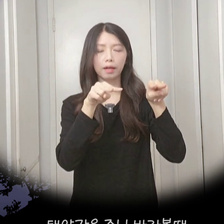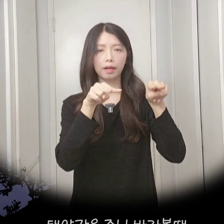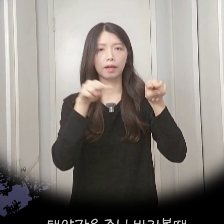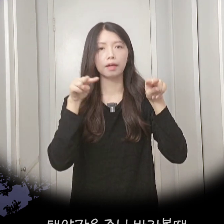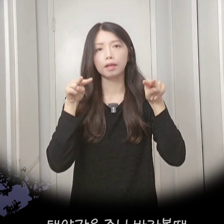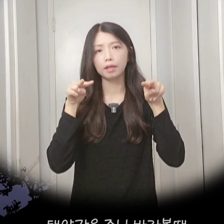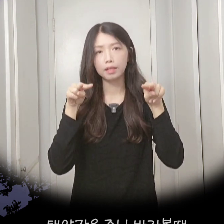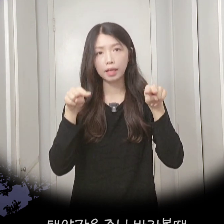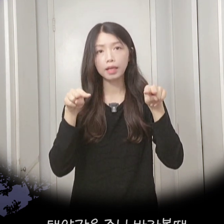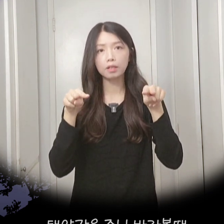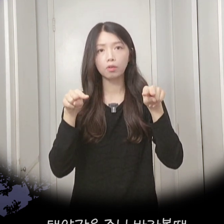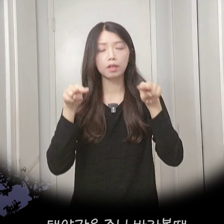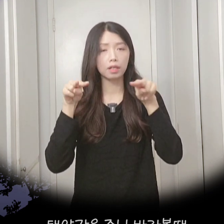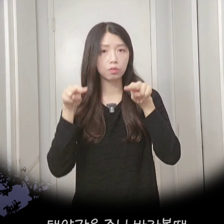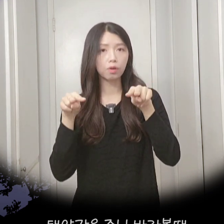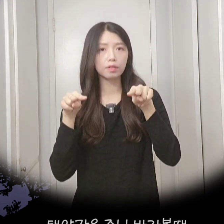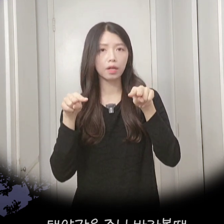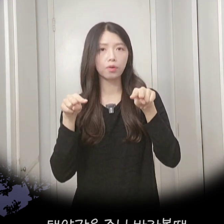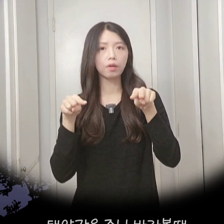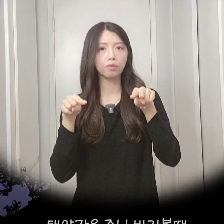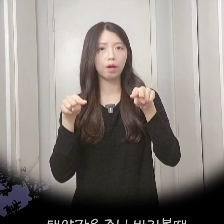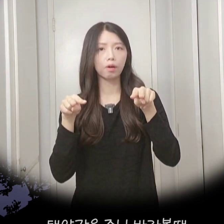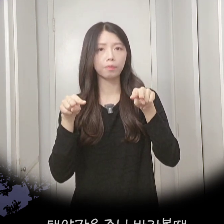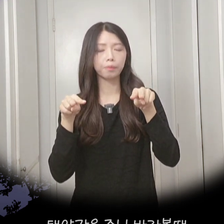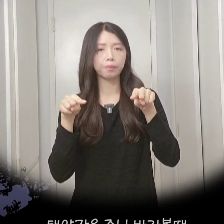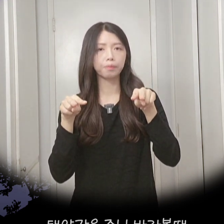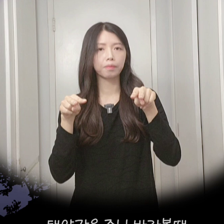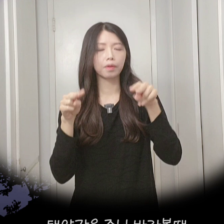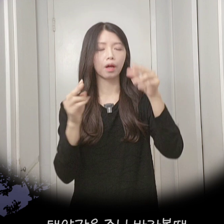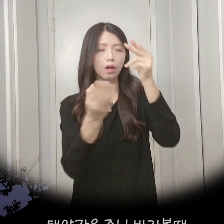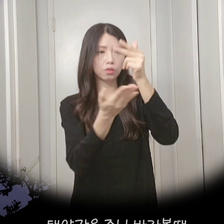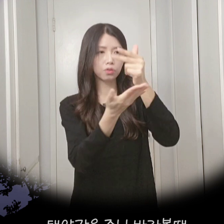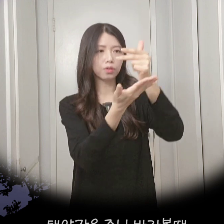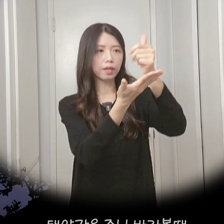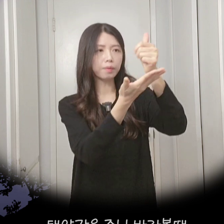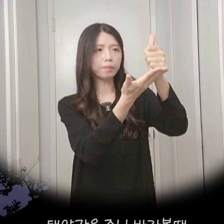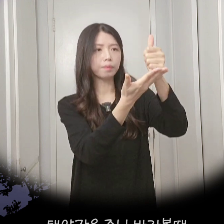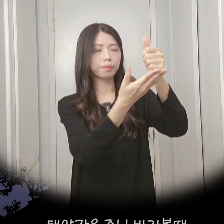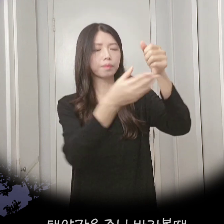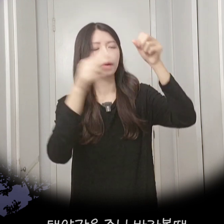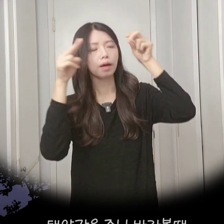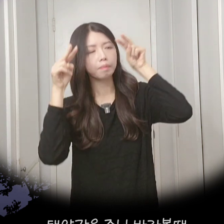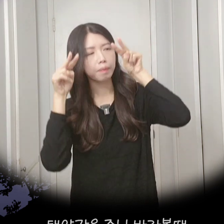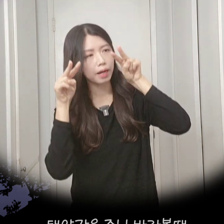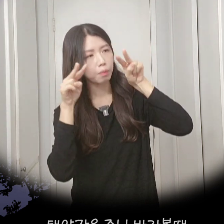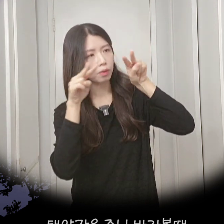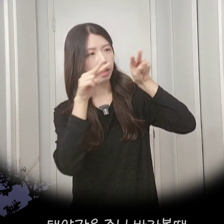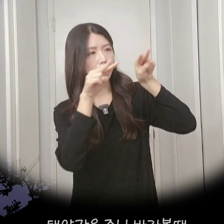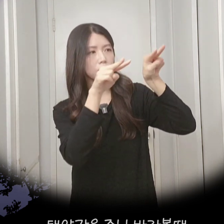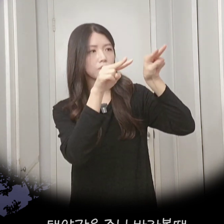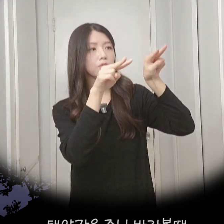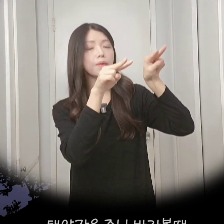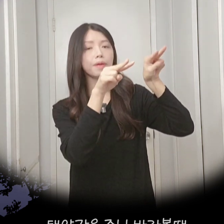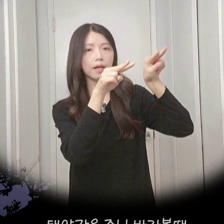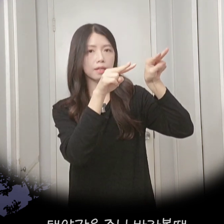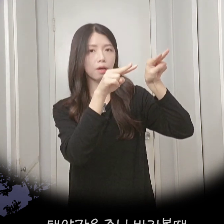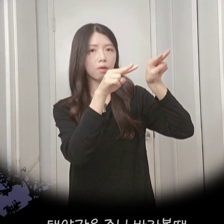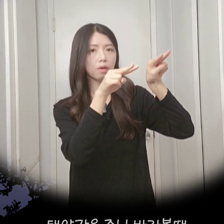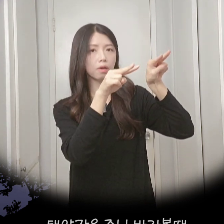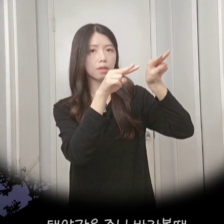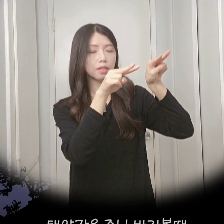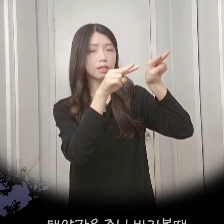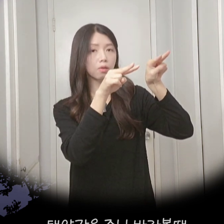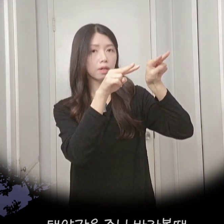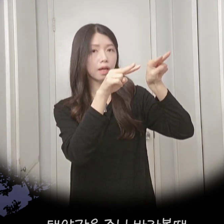보다입니다. 이 찬양에서는 이 수어를 사용을 했고요. 주님 바라보다. 주님을